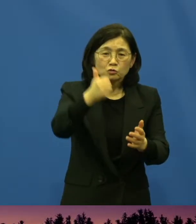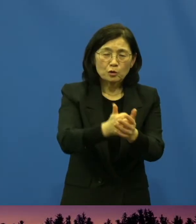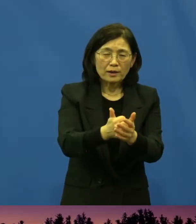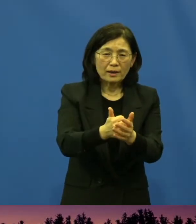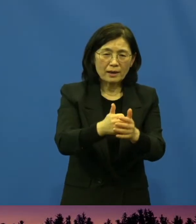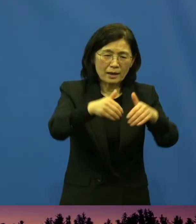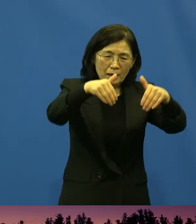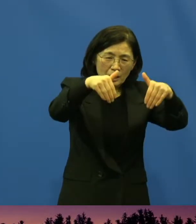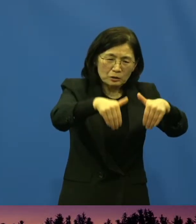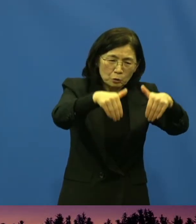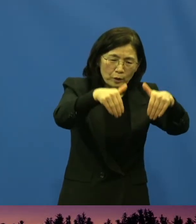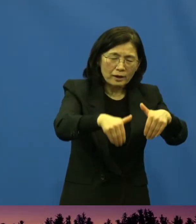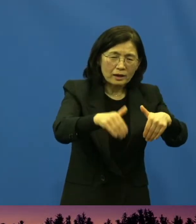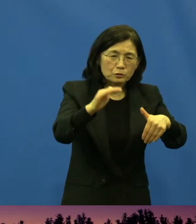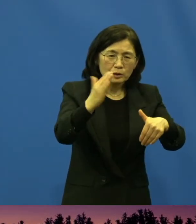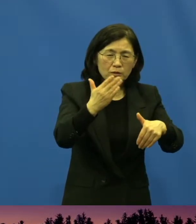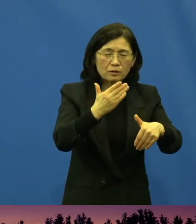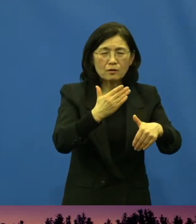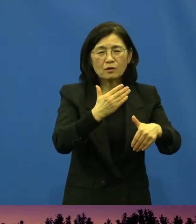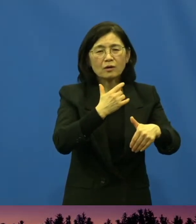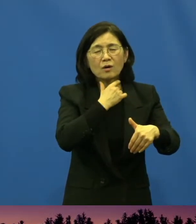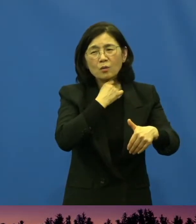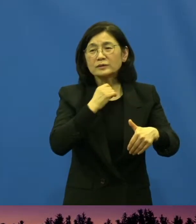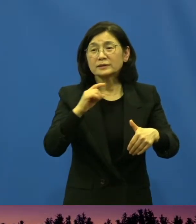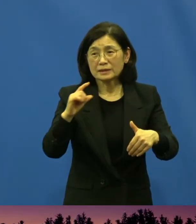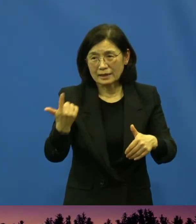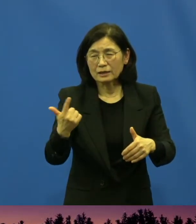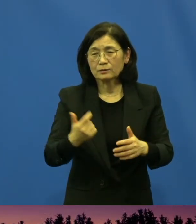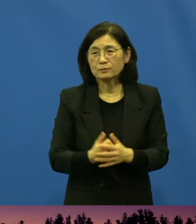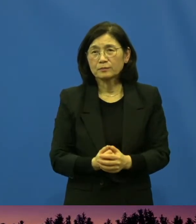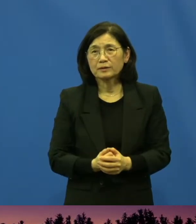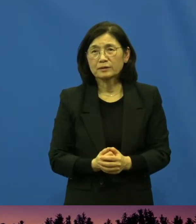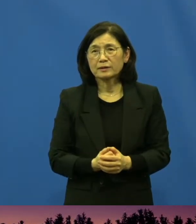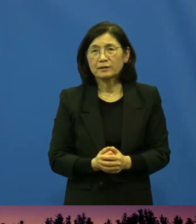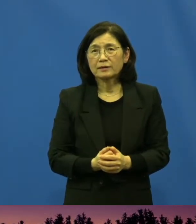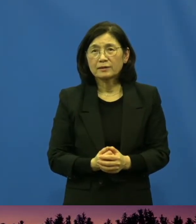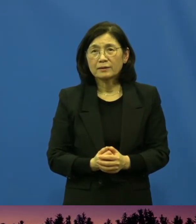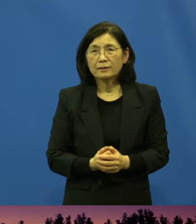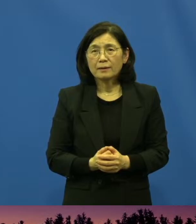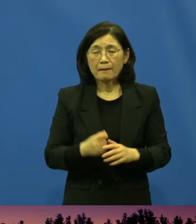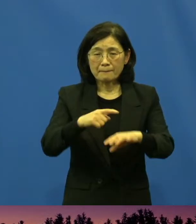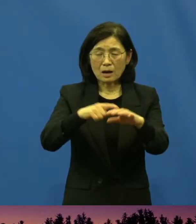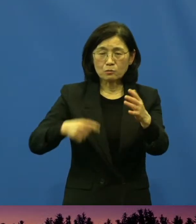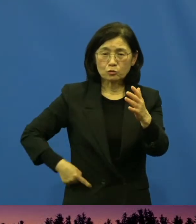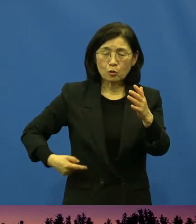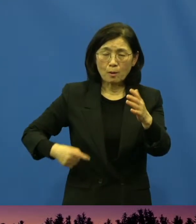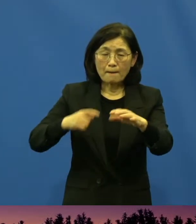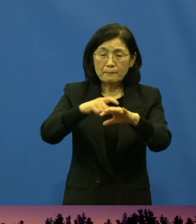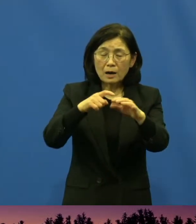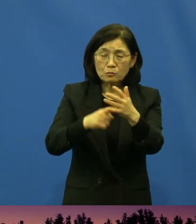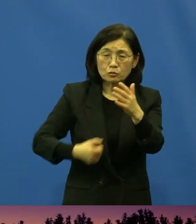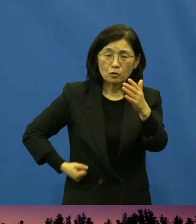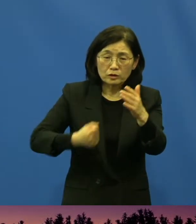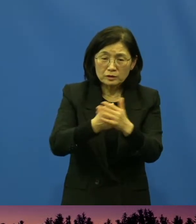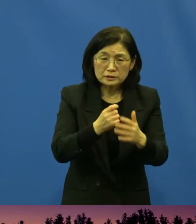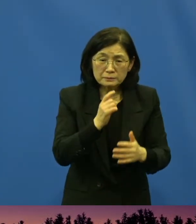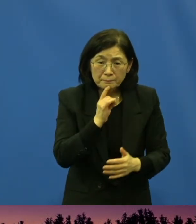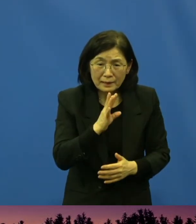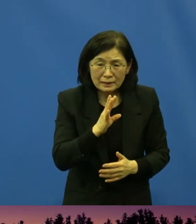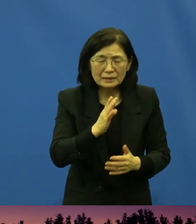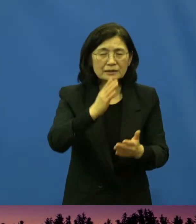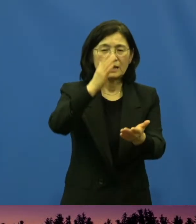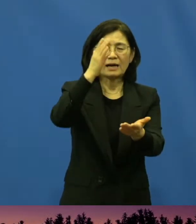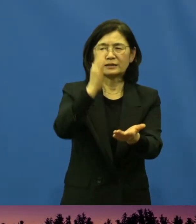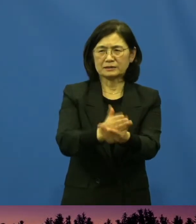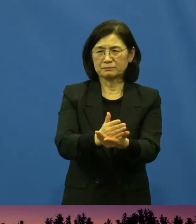거예요. 그래서 여러분, 결심만 하는 신자는 안 돼요. 마음만으로 안 된다. 진심만으로 안 된다. 마음에 원하는 것을